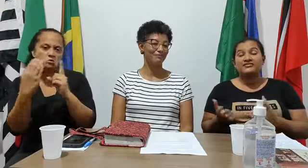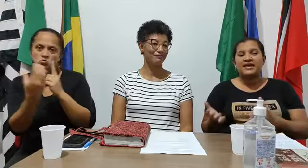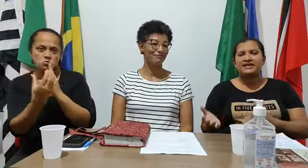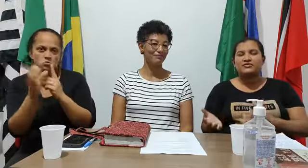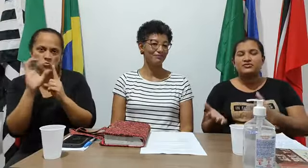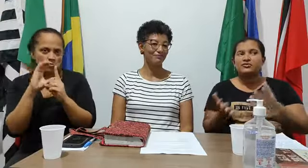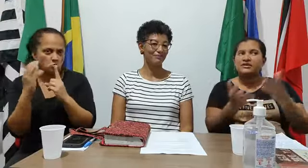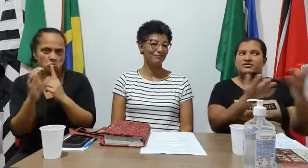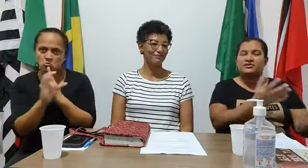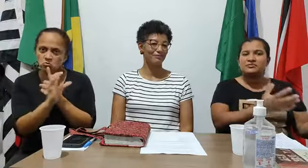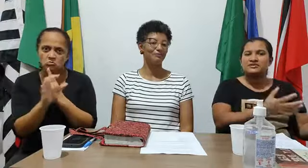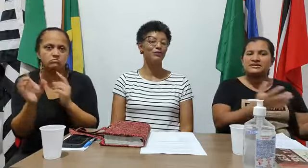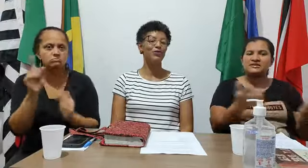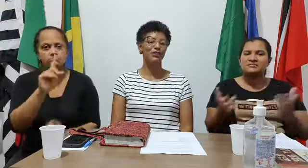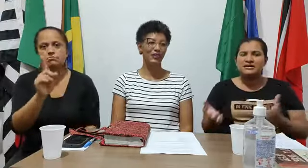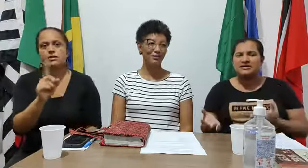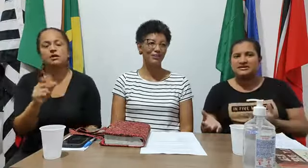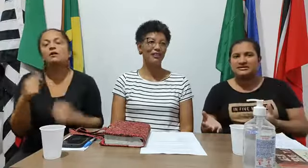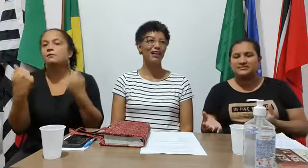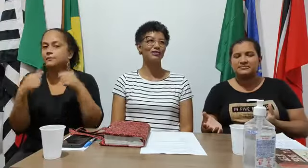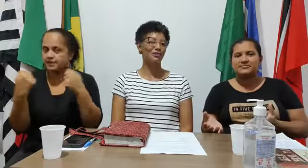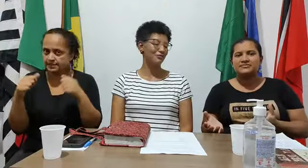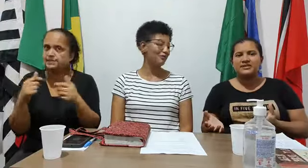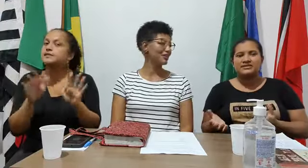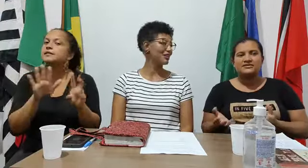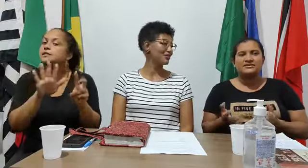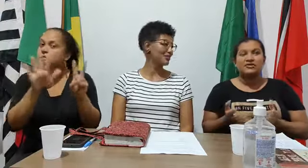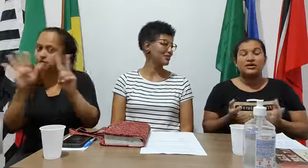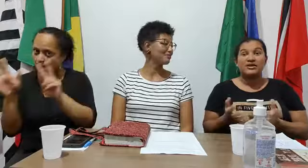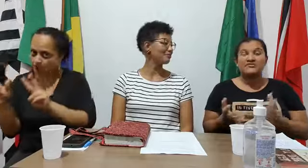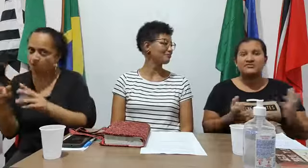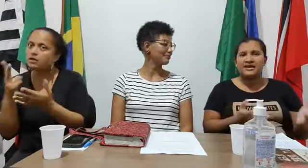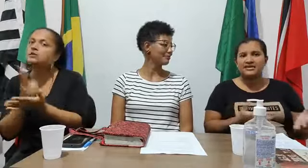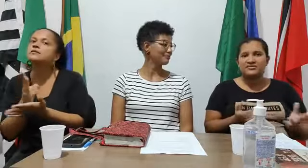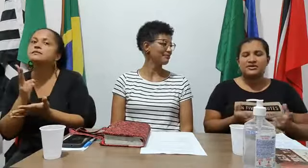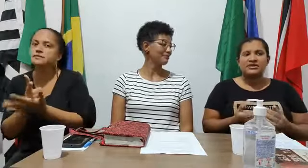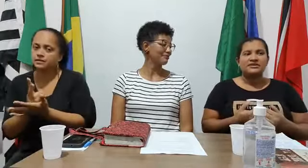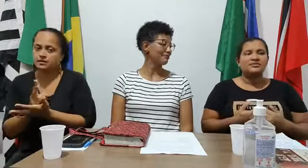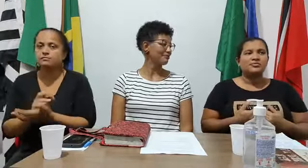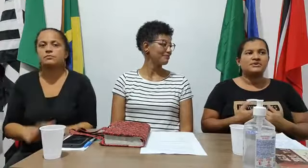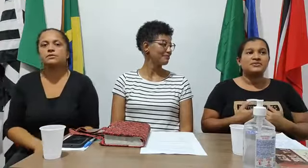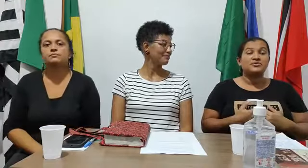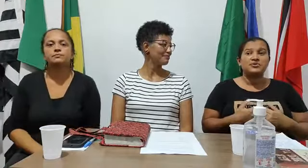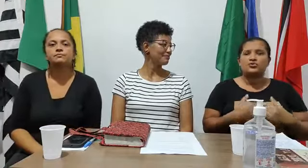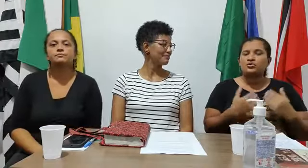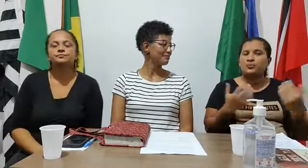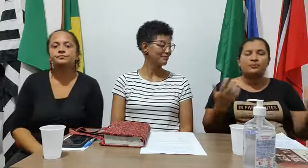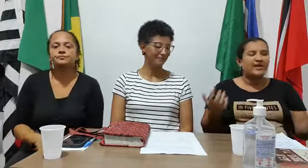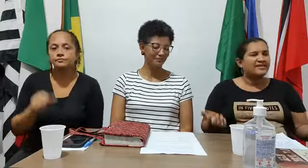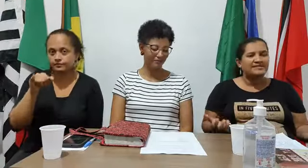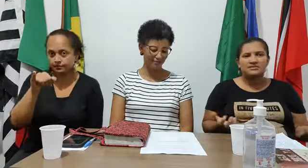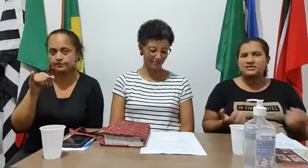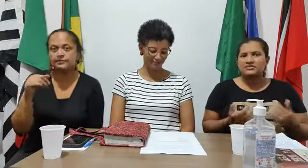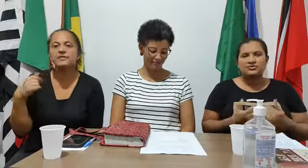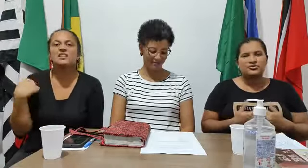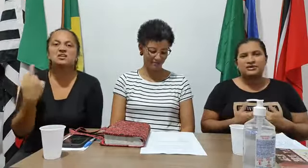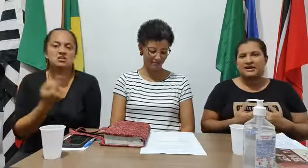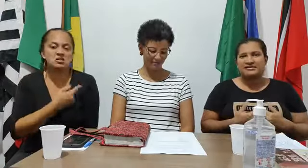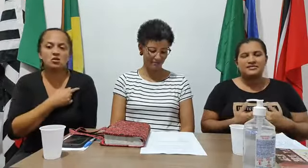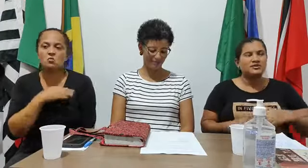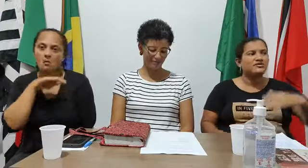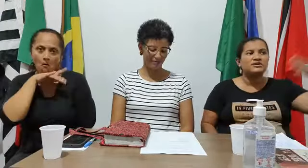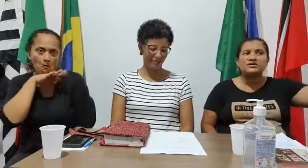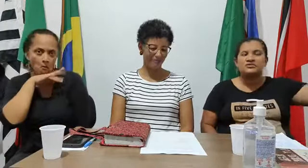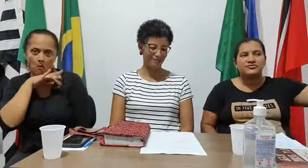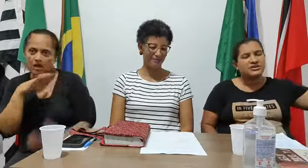um reflexo do teu relacionamento da semana. Verdade. Entendeu? Ele é um reflexo. Então, por exemplo, se eu sou péssima dentro de